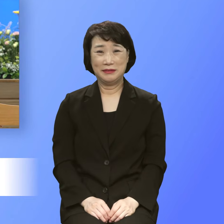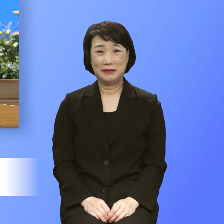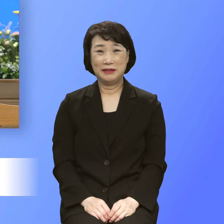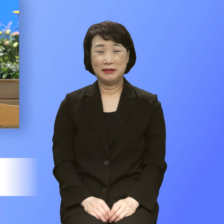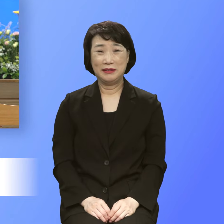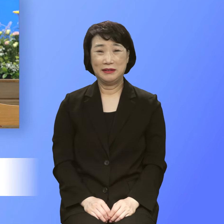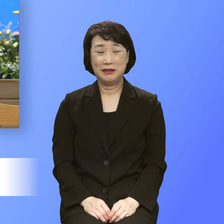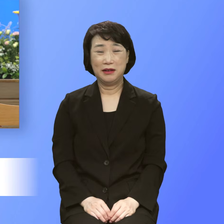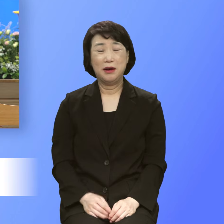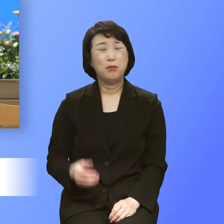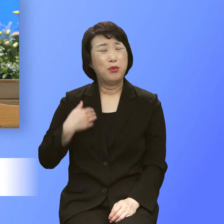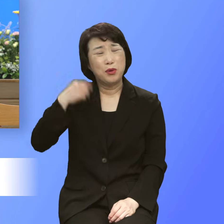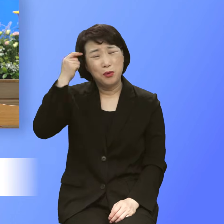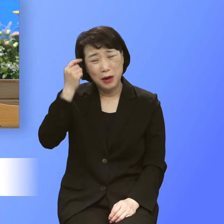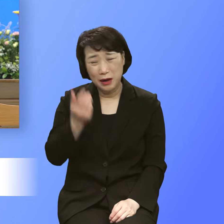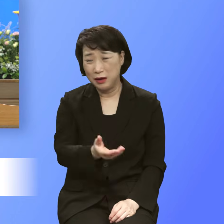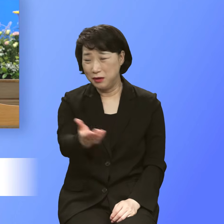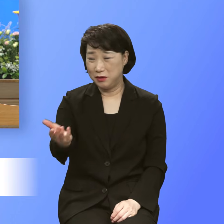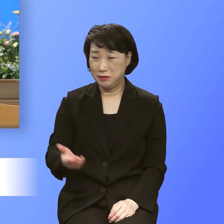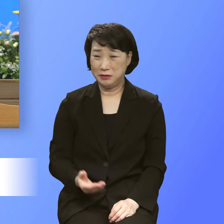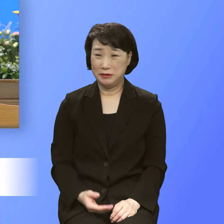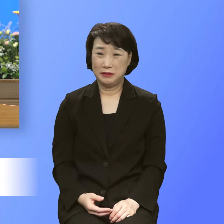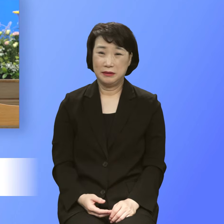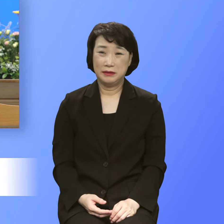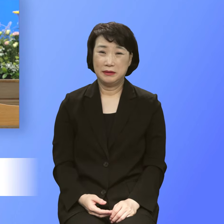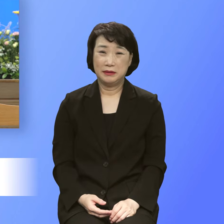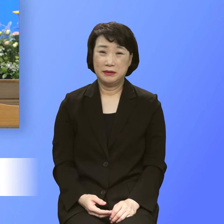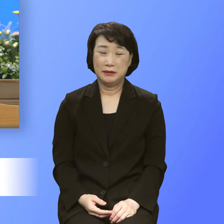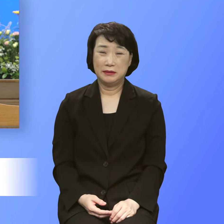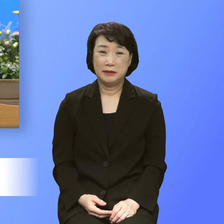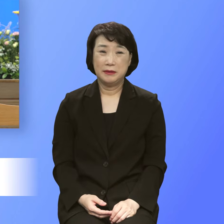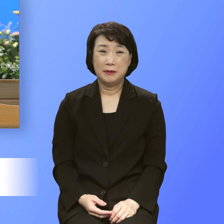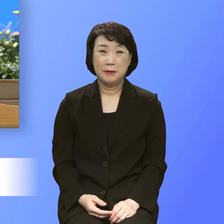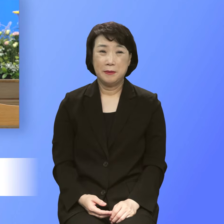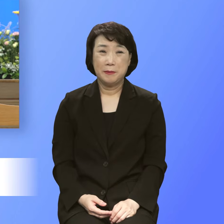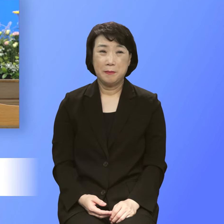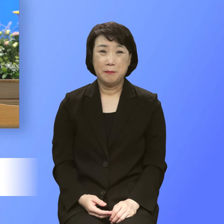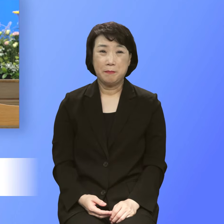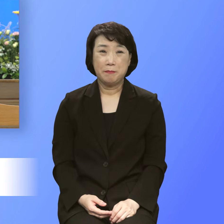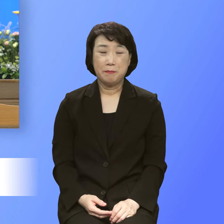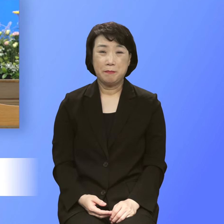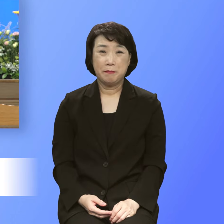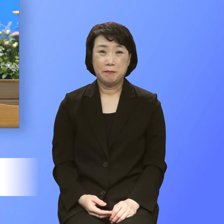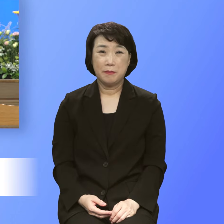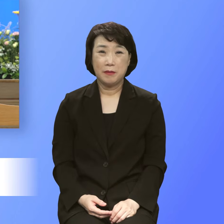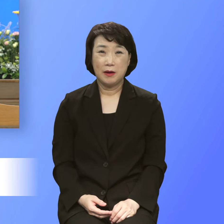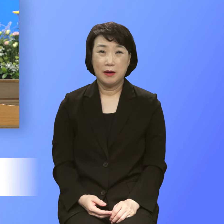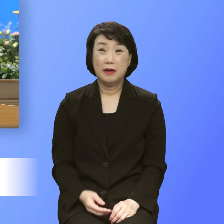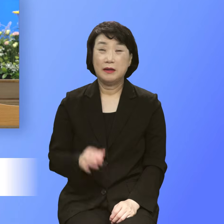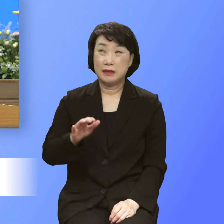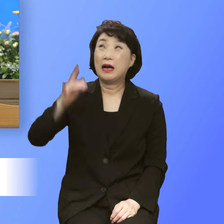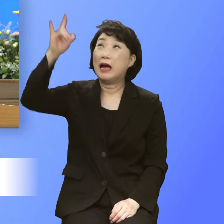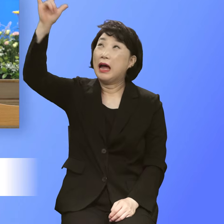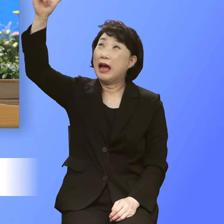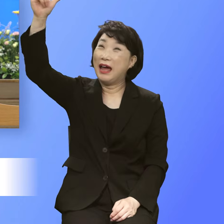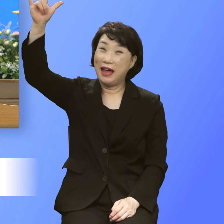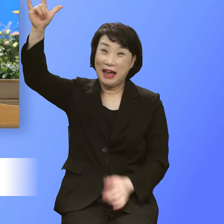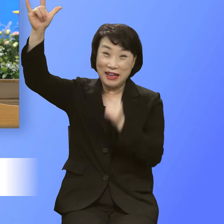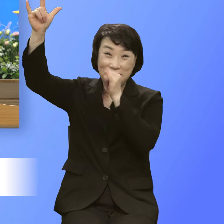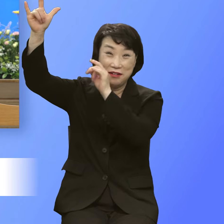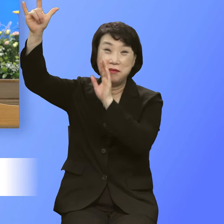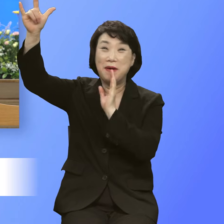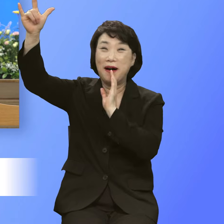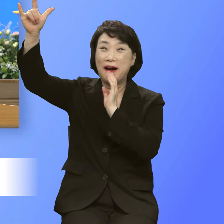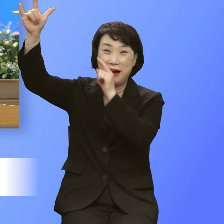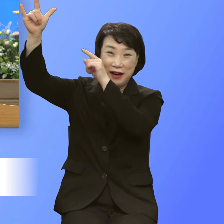응? 왜 모를까 그 말이야. 응? 저 햇빛이